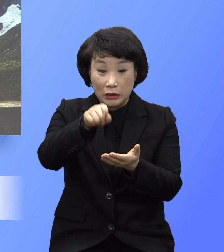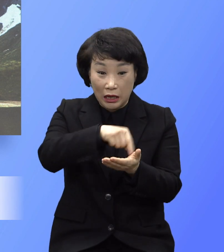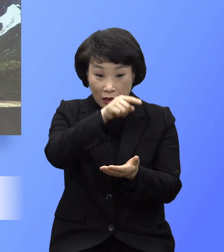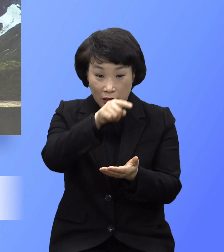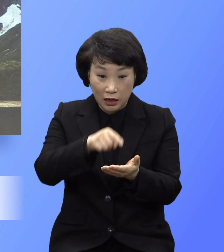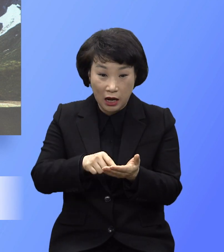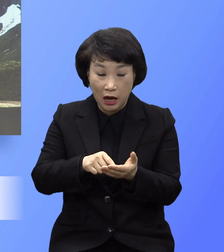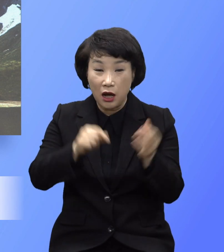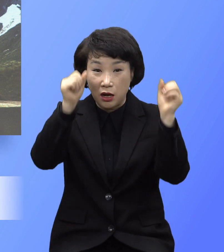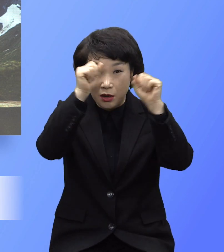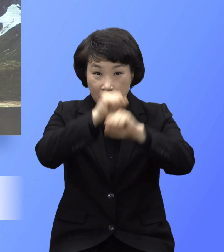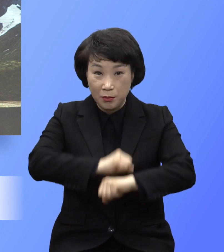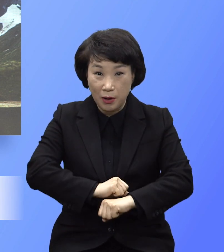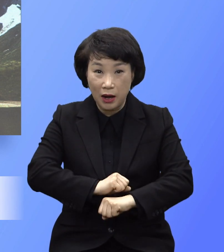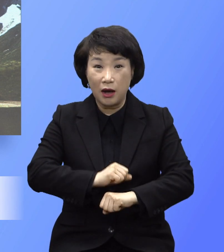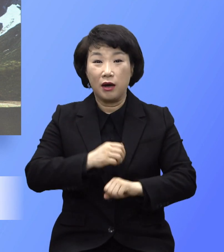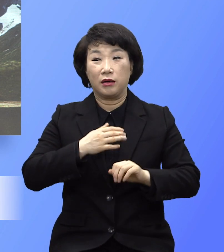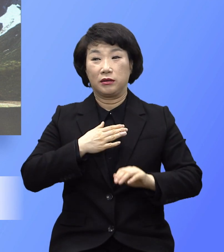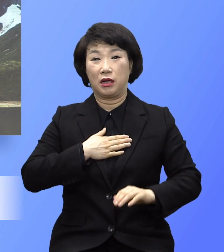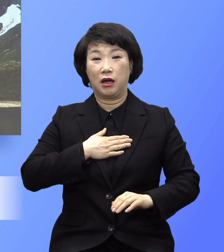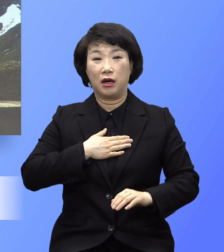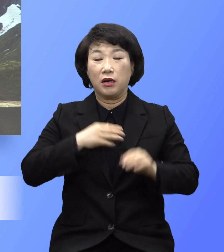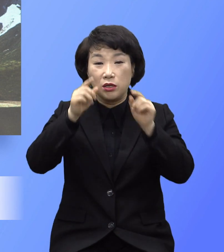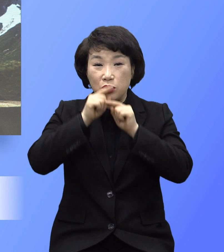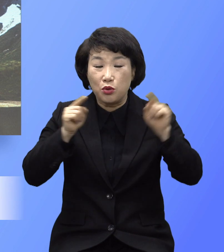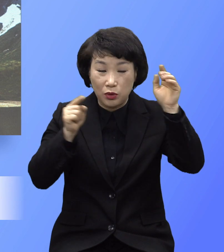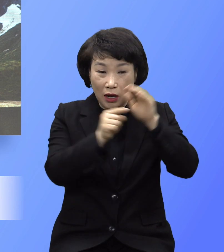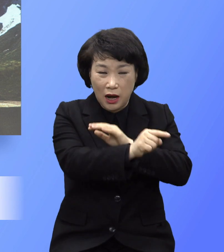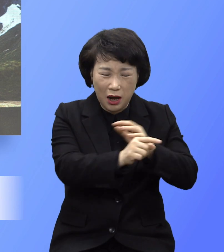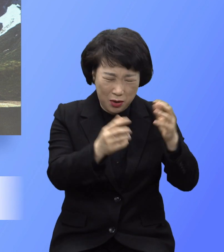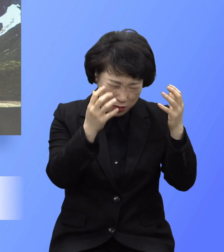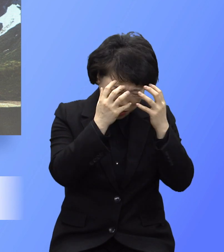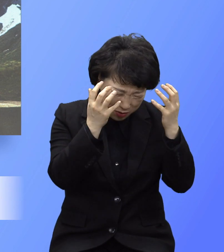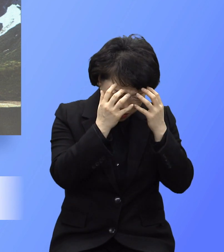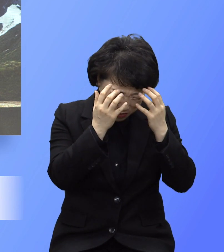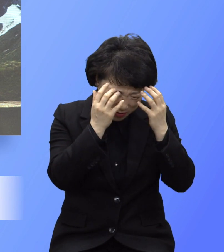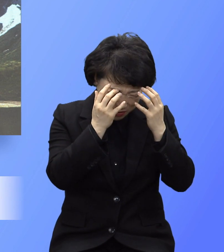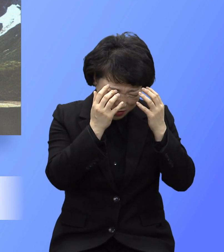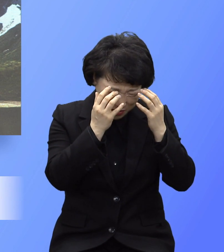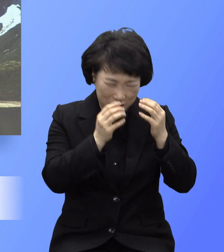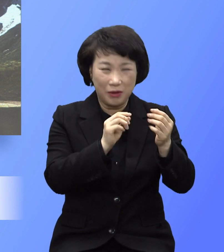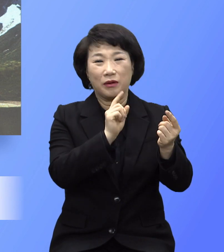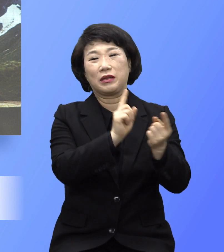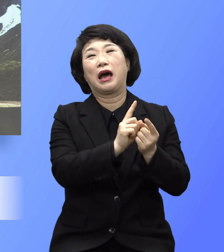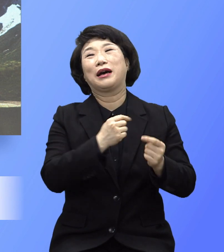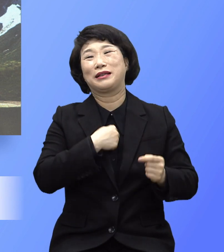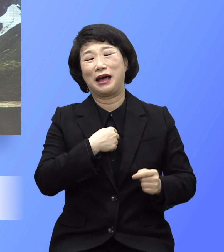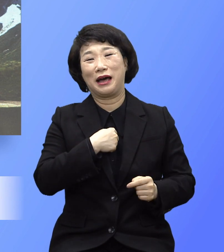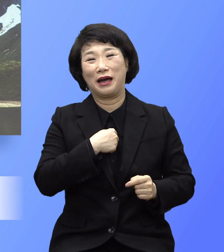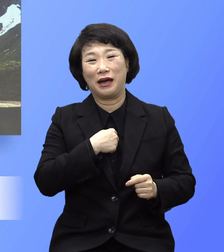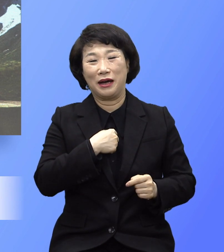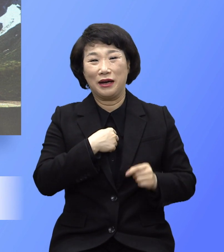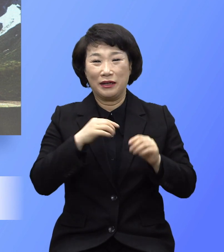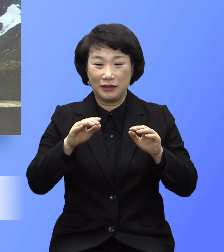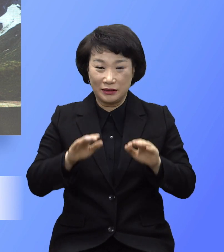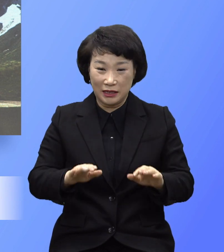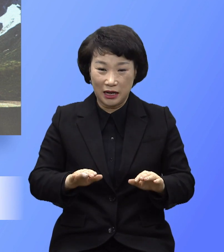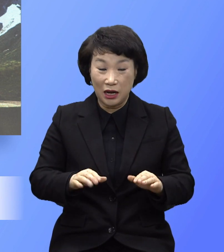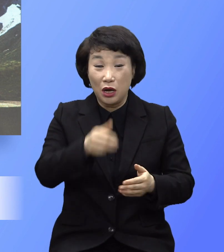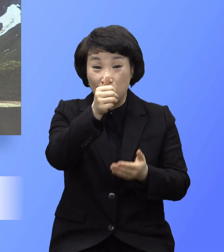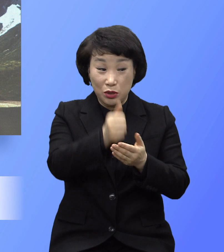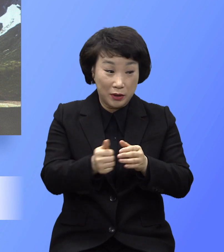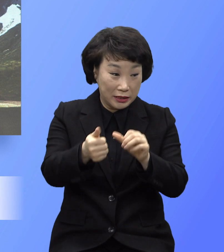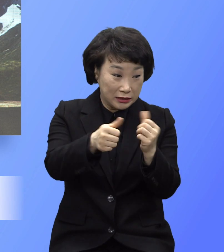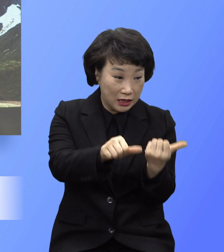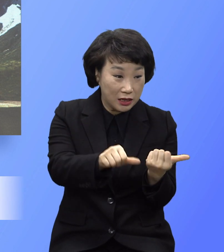죄값으로 멸망하여 지옥에 가서 잔인한 고통당할 우리에게